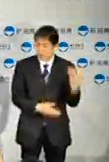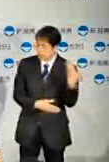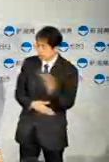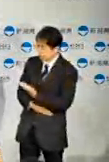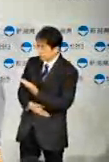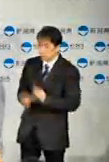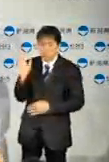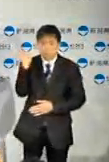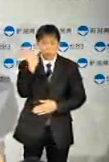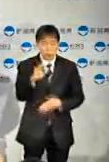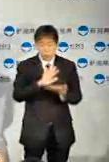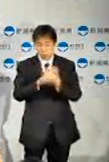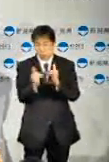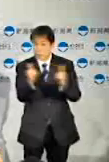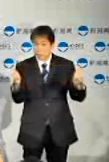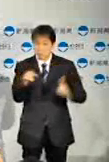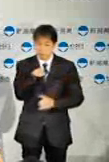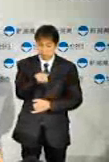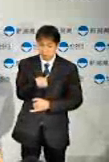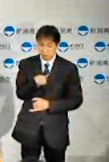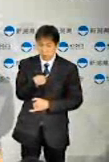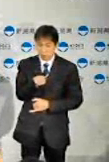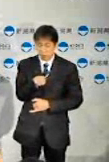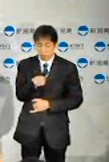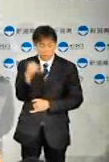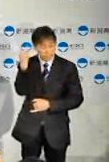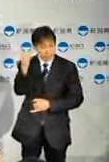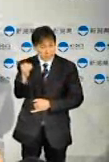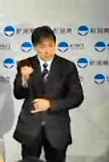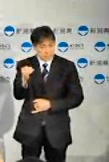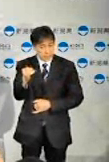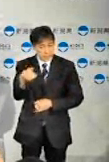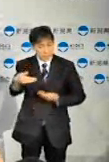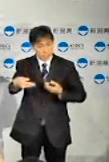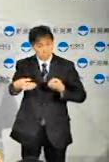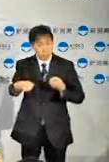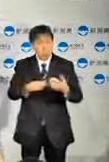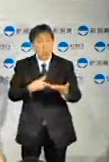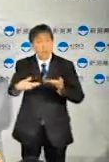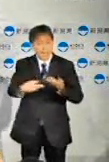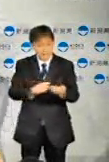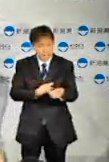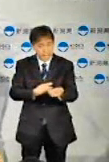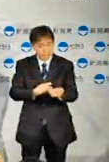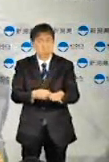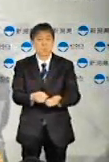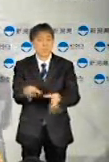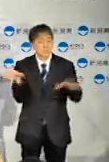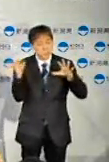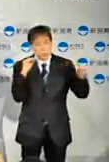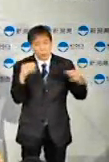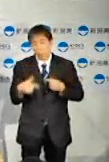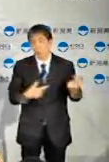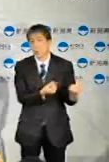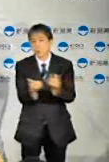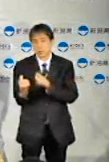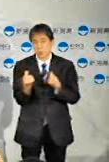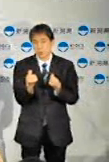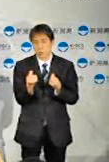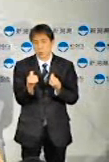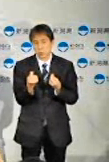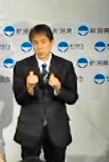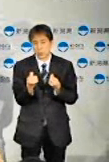今後のですね、県民との、その意見交換といいますか、情報共有といいますか、そういったことのあり方については、知事とし